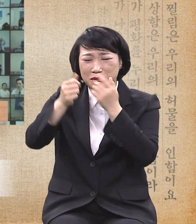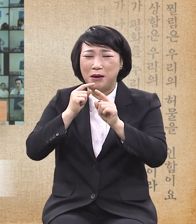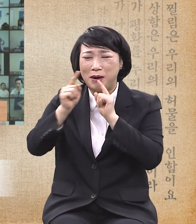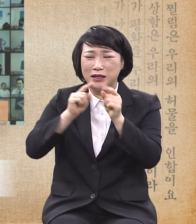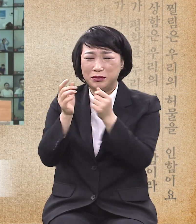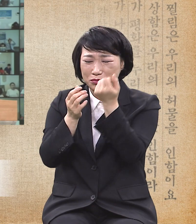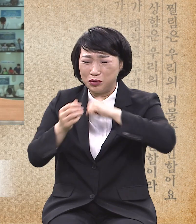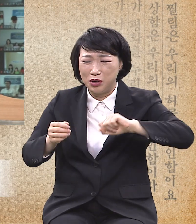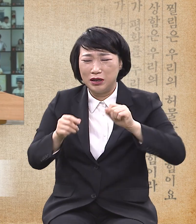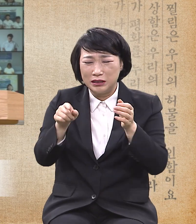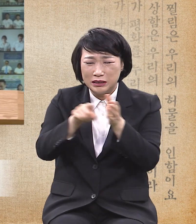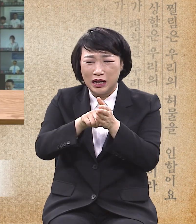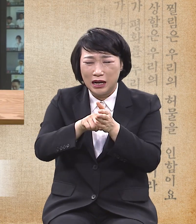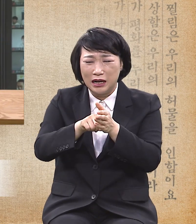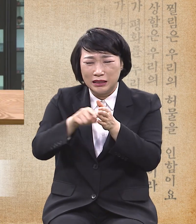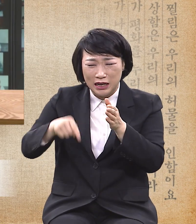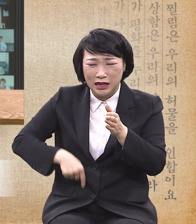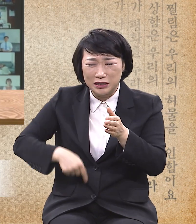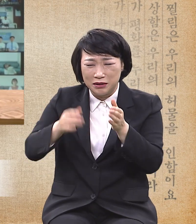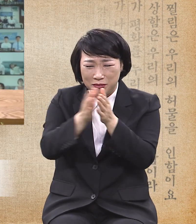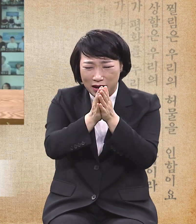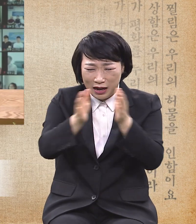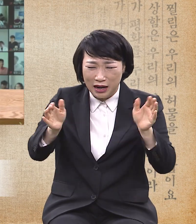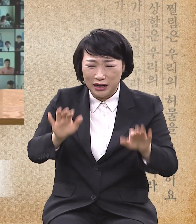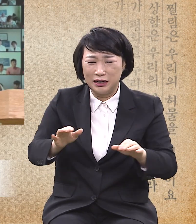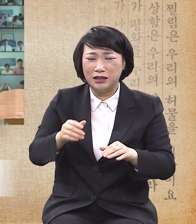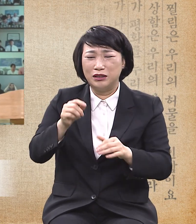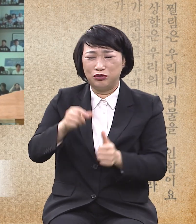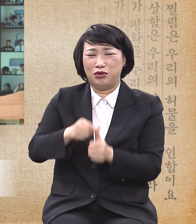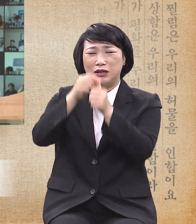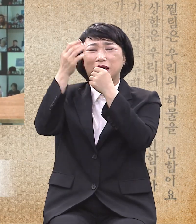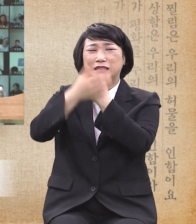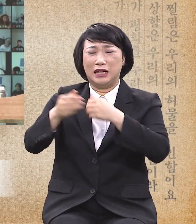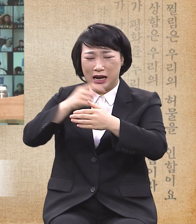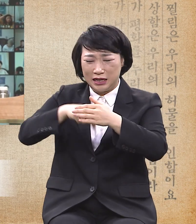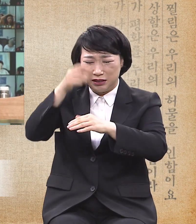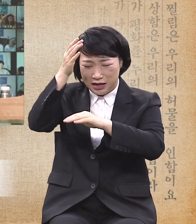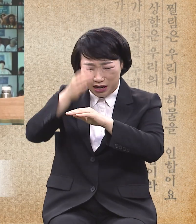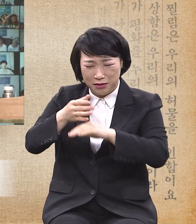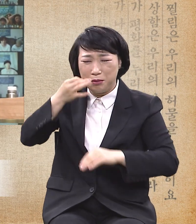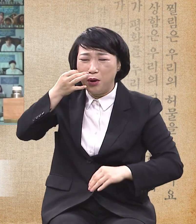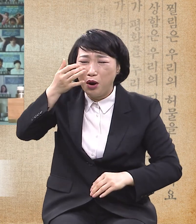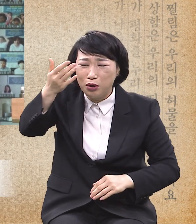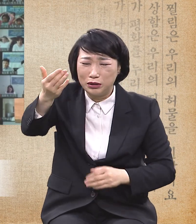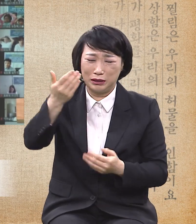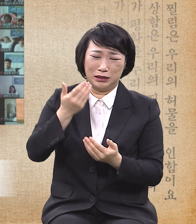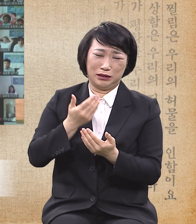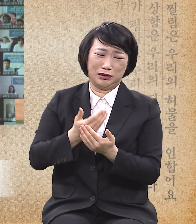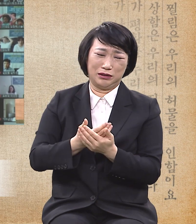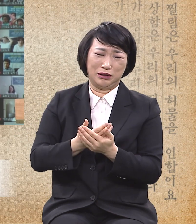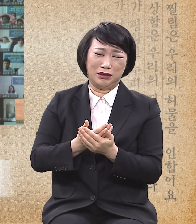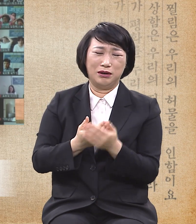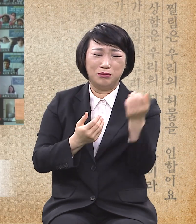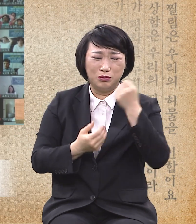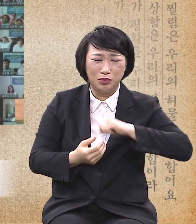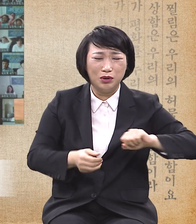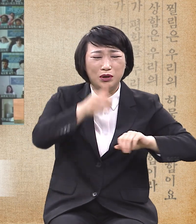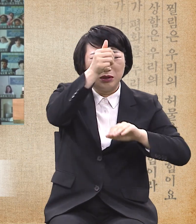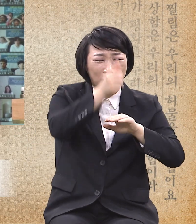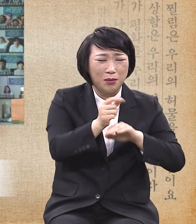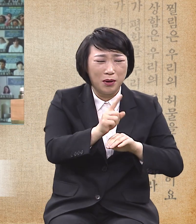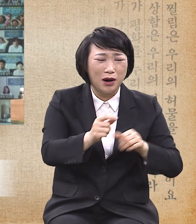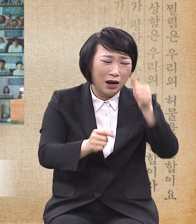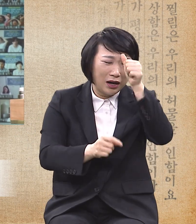양심의 발로가 구원의 은혜 속에서 감사로 나오게 도와주시옵소서. 불순종의